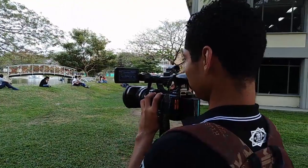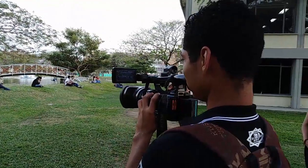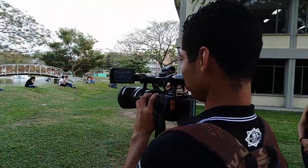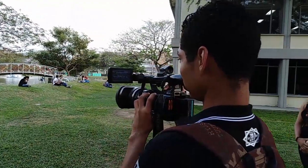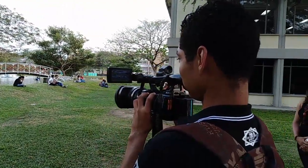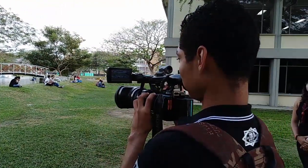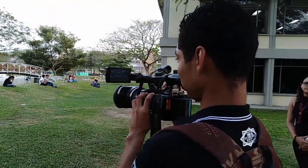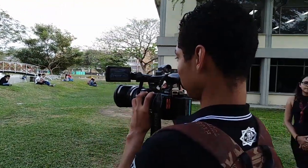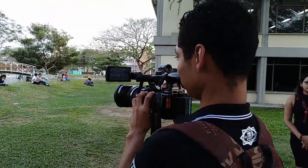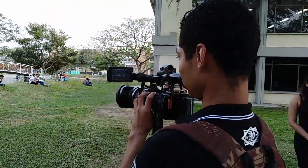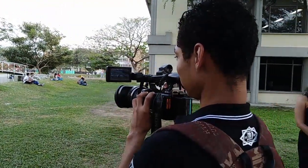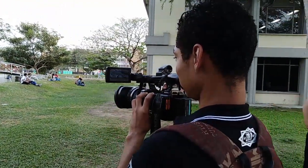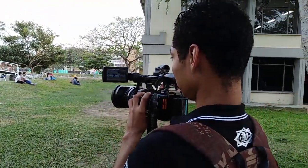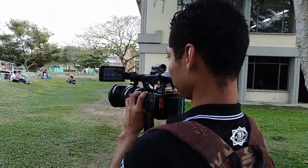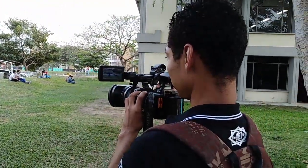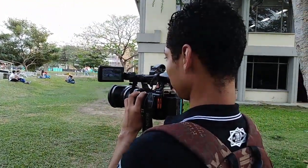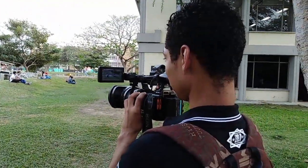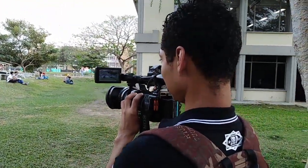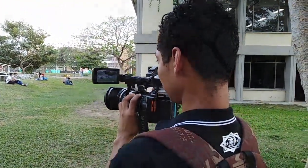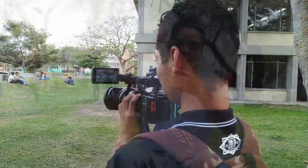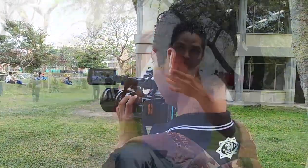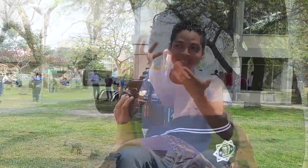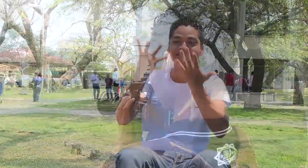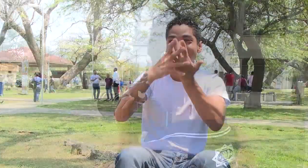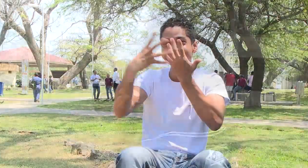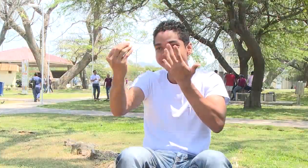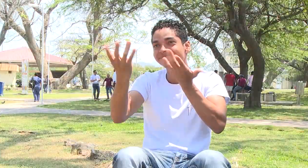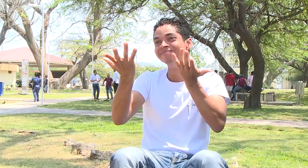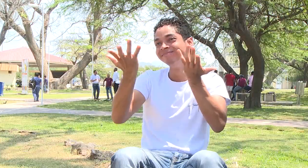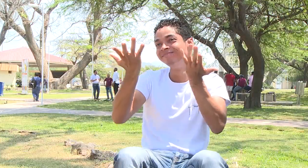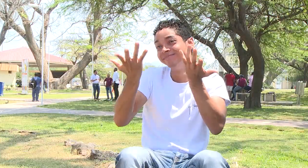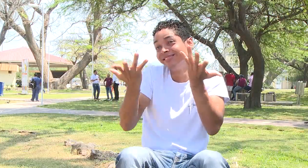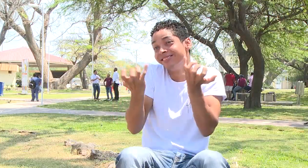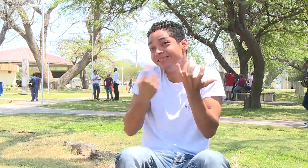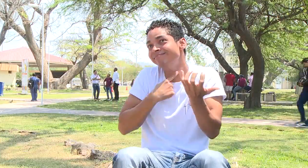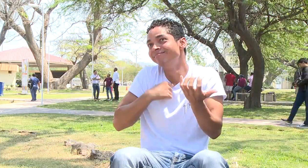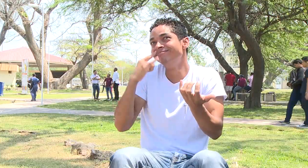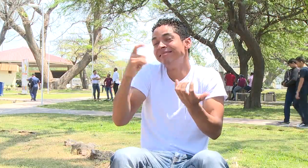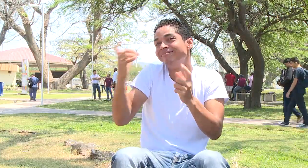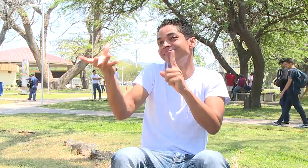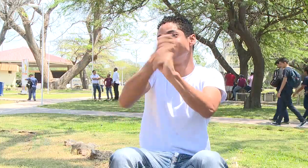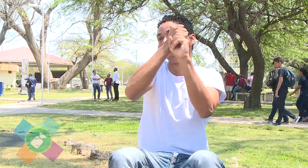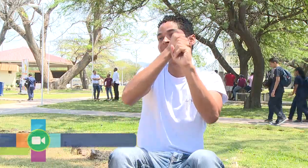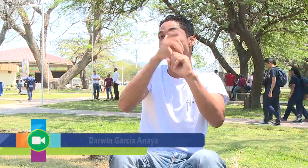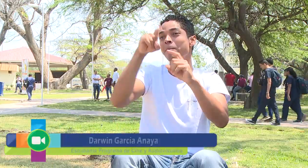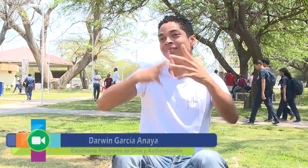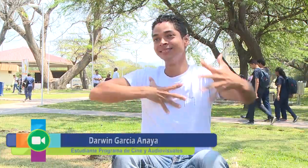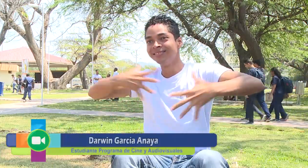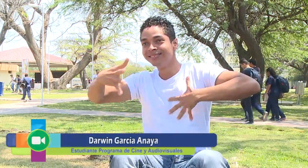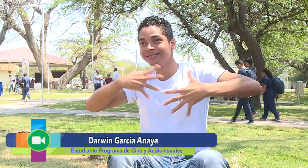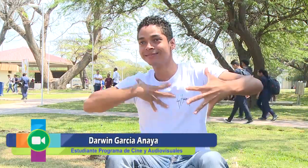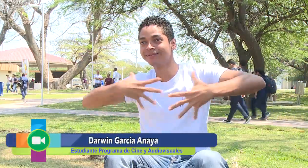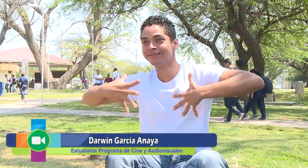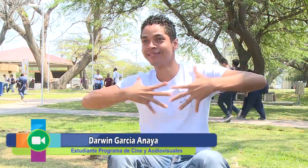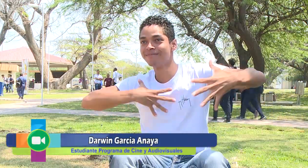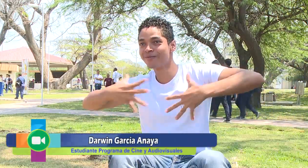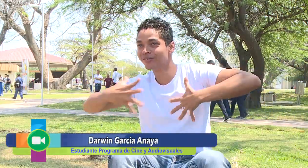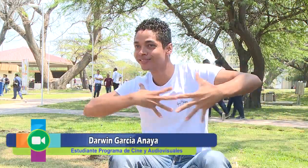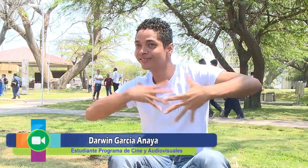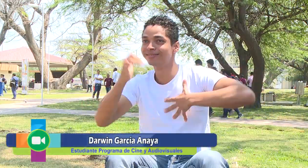como un gran director en la industria cinematográfica. Yo creo que realmente voy a poder graduarme y podré trabajar en